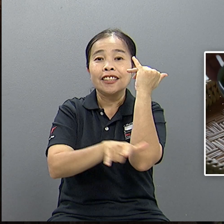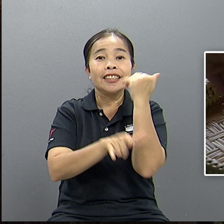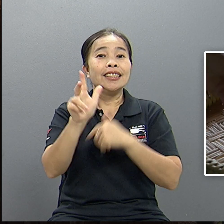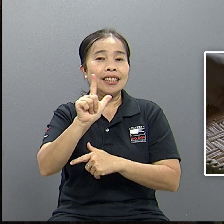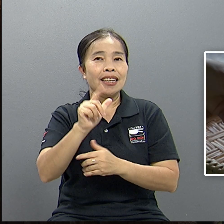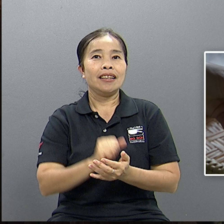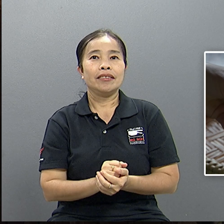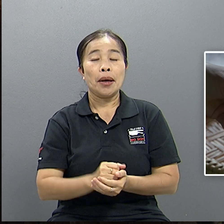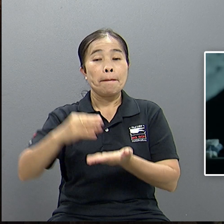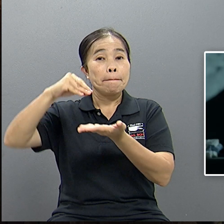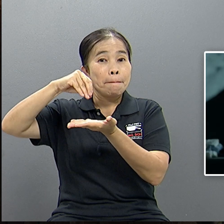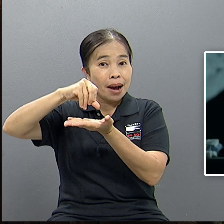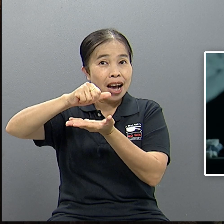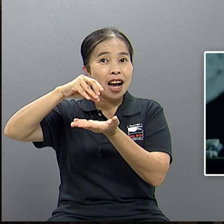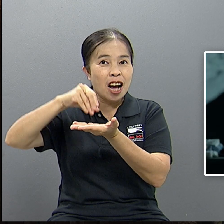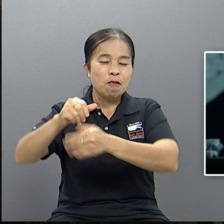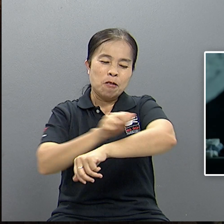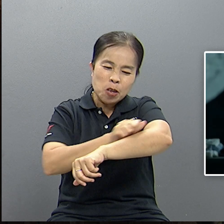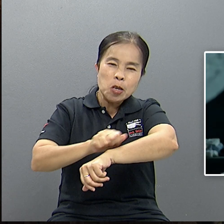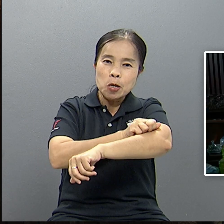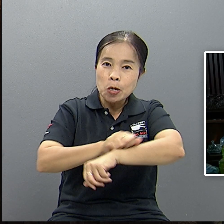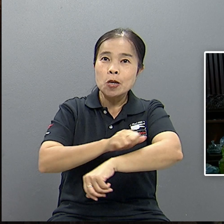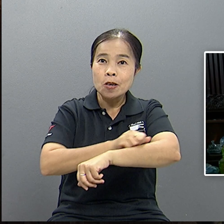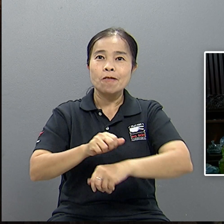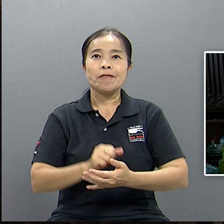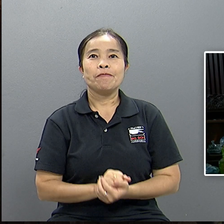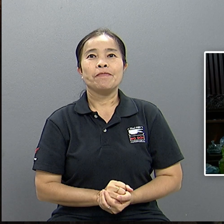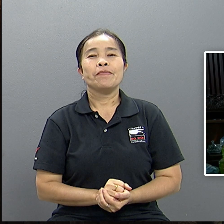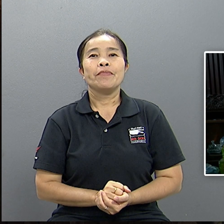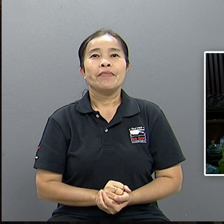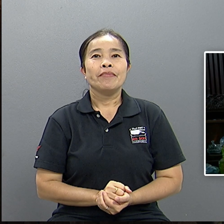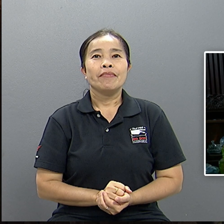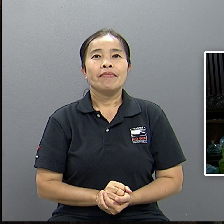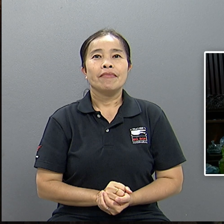มะนาวขัดด้วยใยบวบ